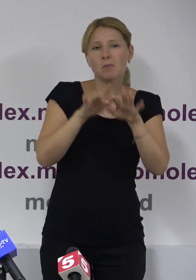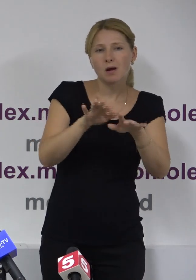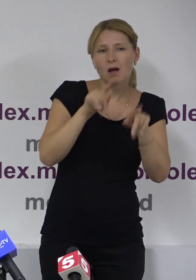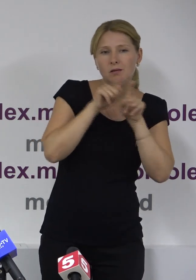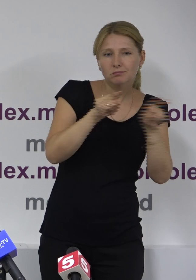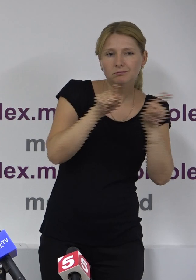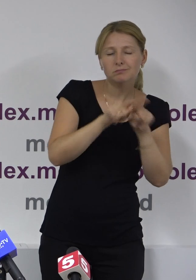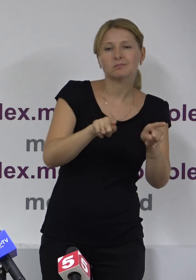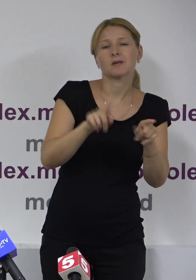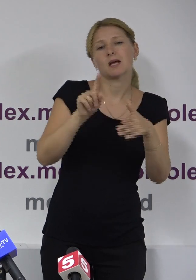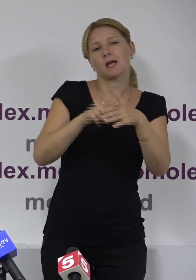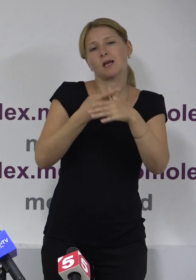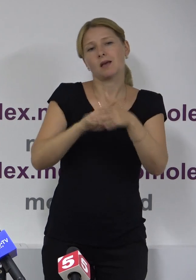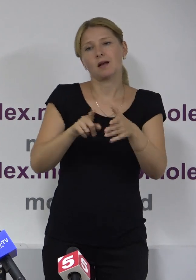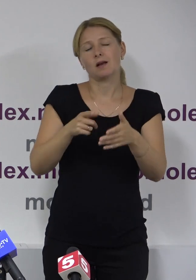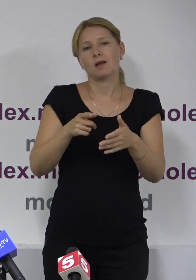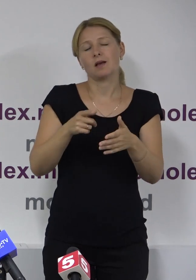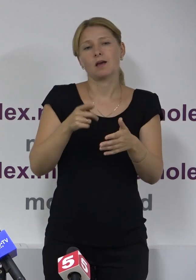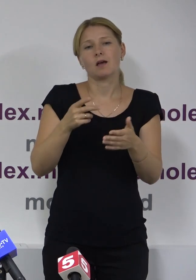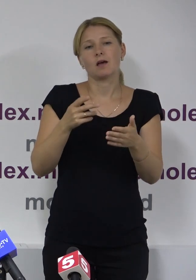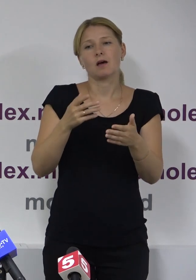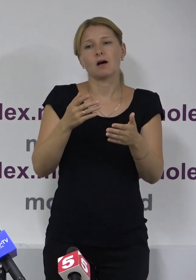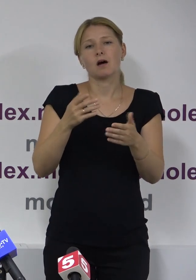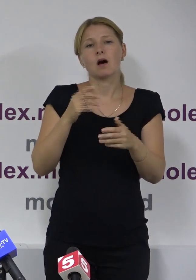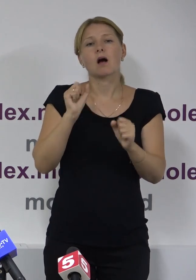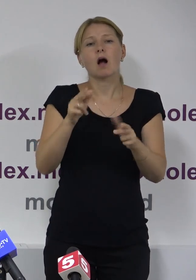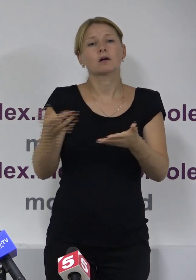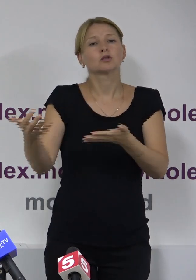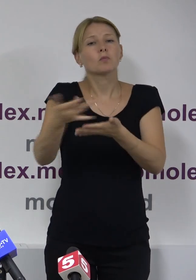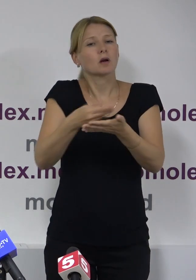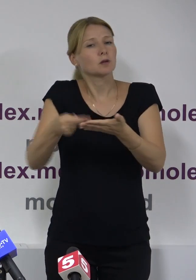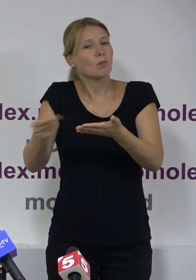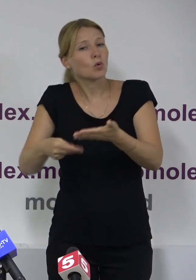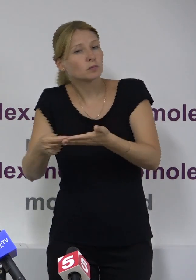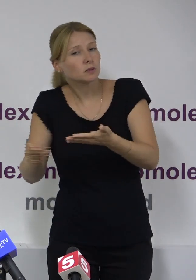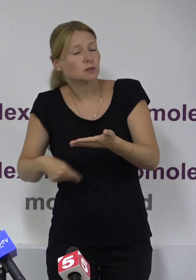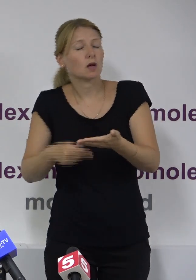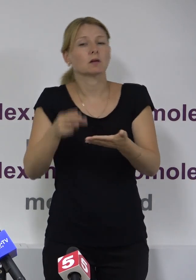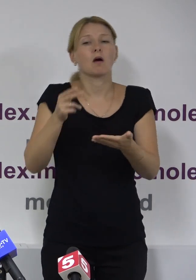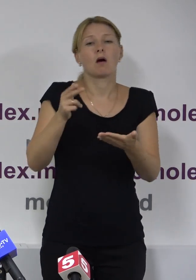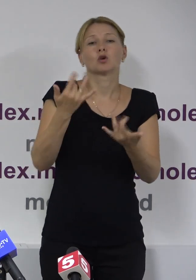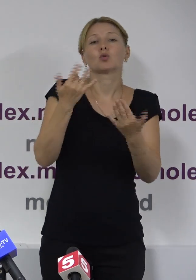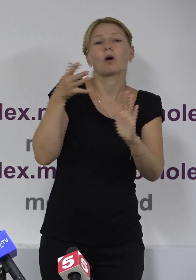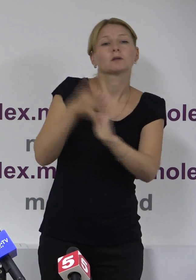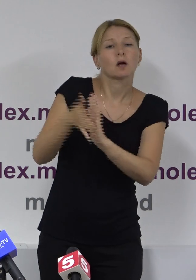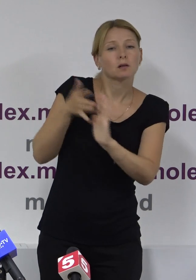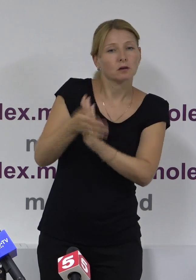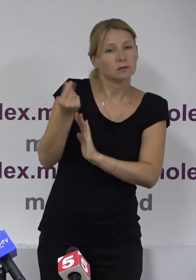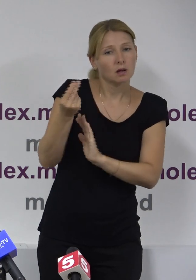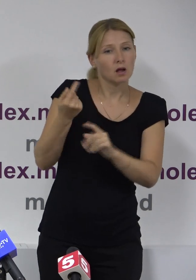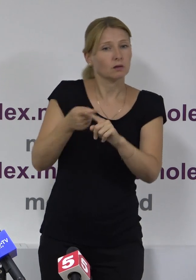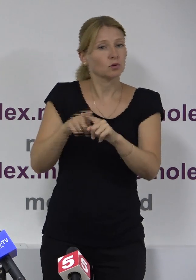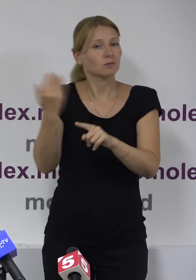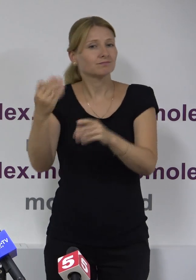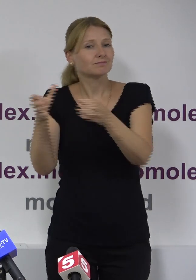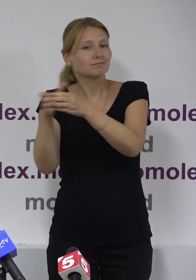campanie nemijlocit sau despre activitățile, mai bine zis, întâi de colectare de semnături, despre cheltuielile avute în acest sens de